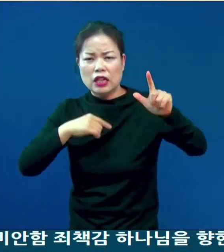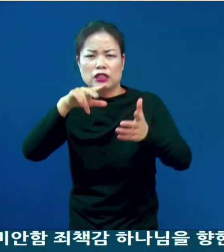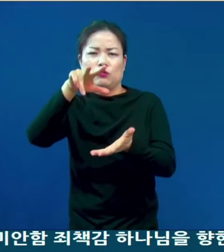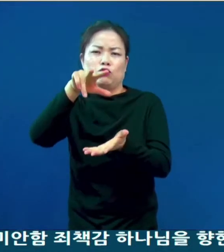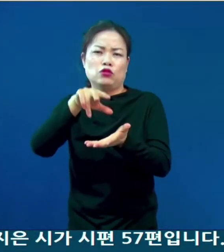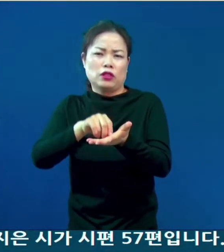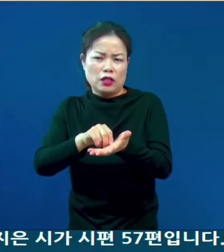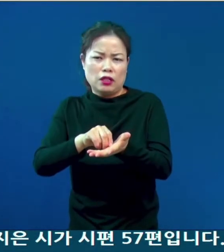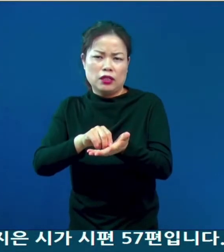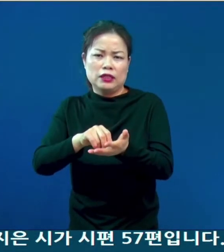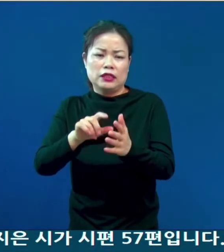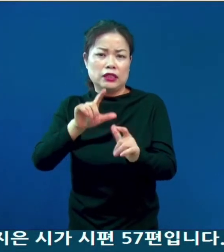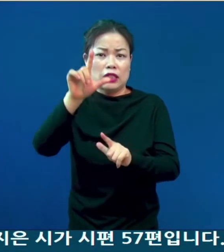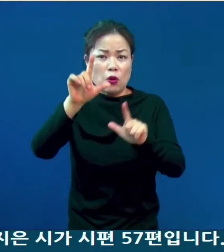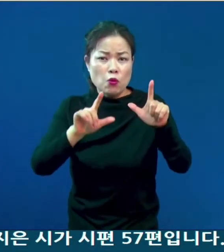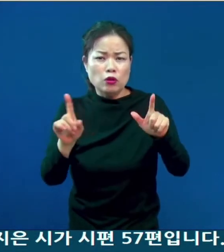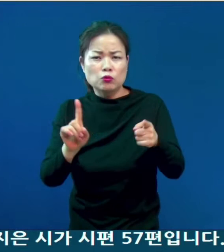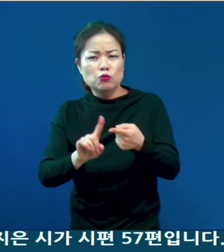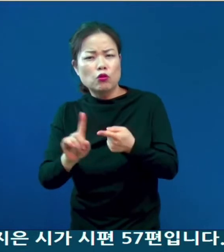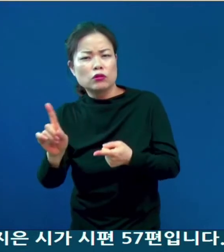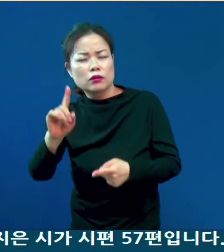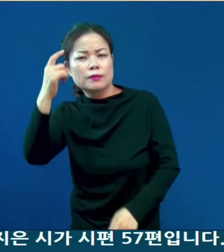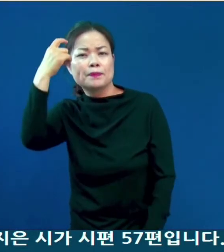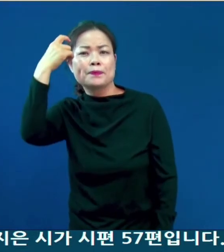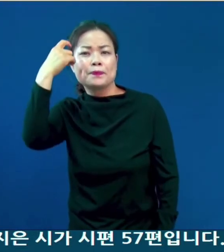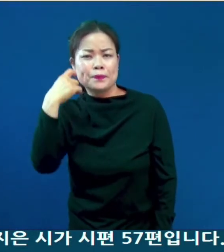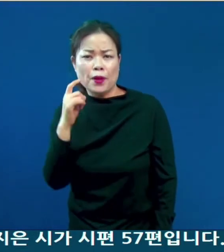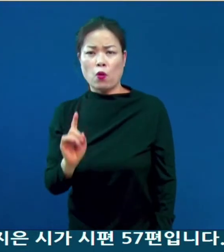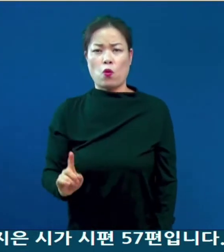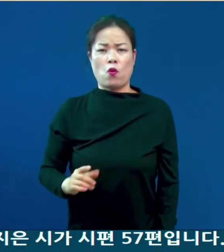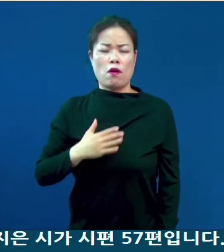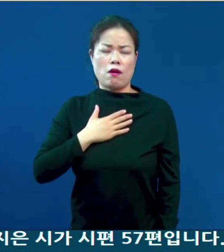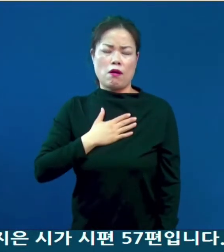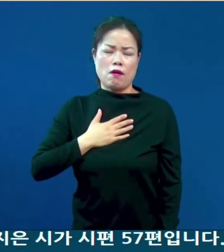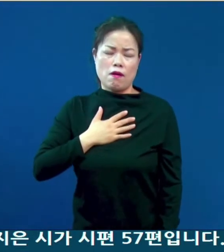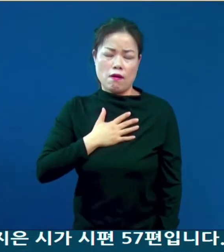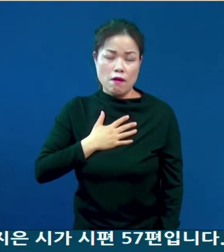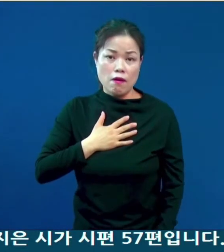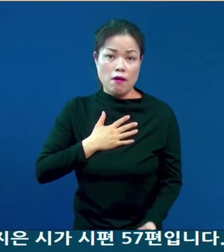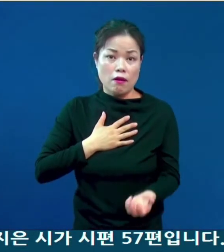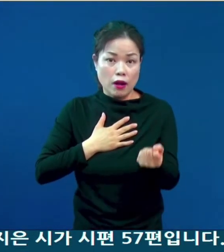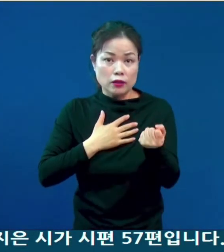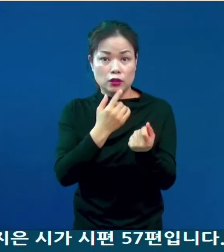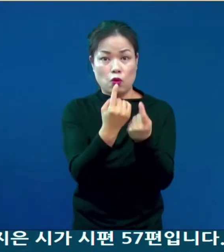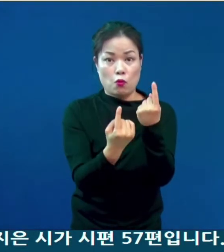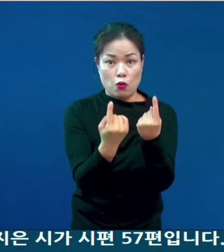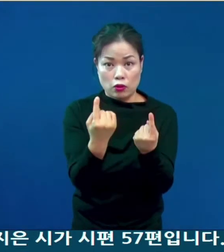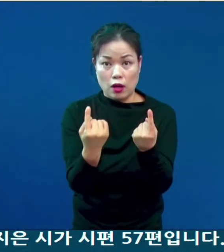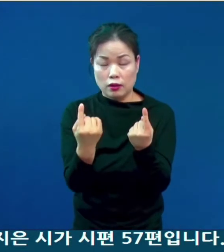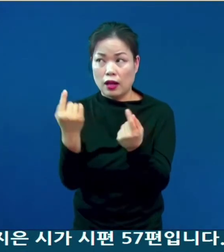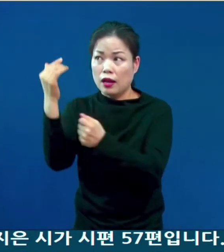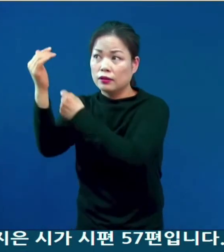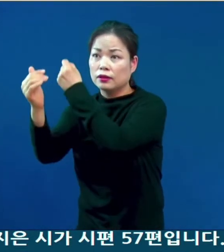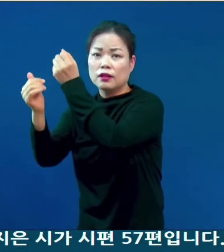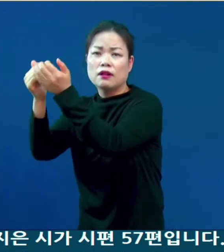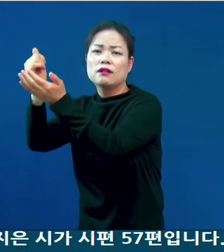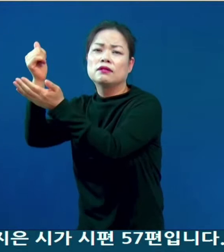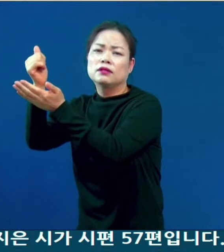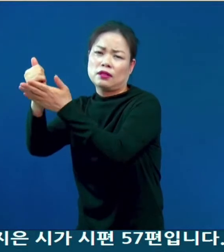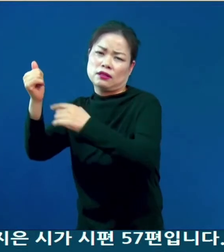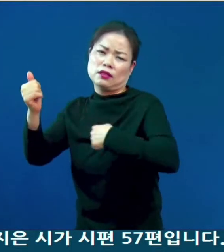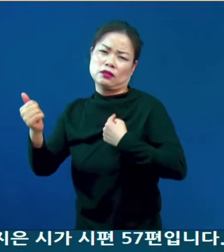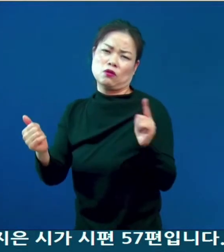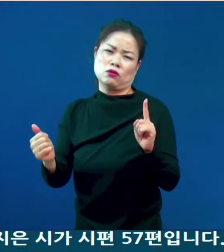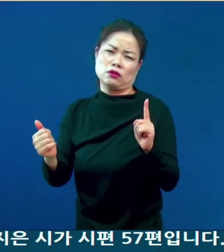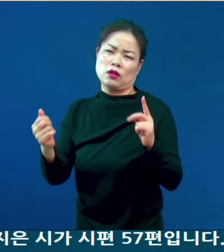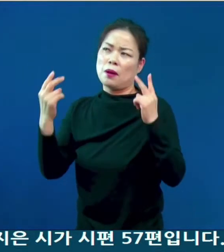문제와 자기가 이 상황에 대해서 무엇을 느끼고 어떤 감정을 가지고 있는가 보다도 하나님께서 자신을